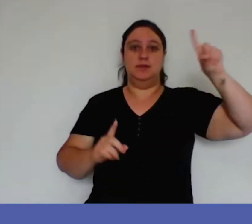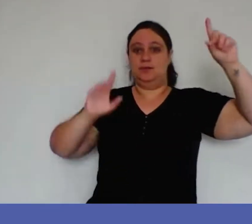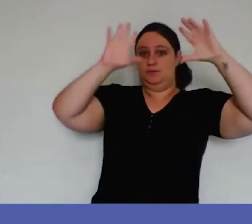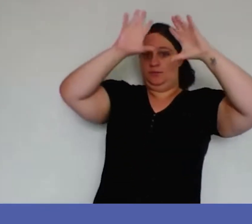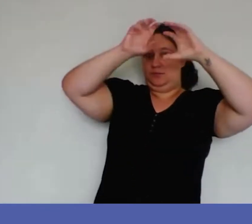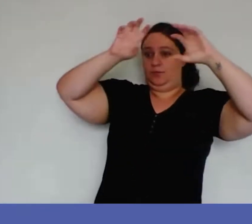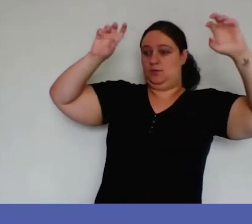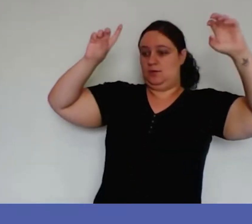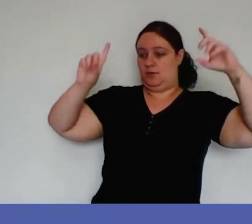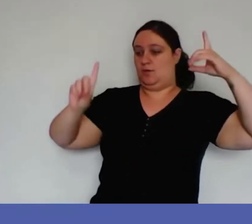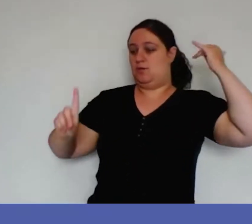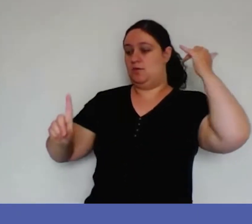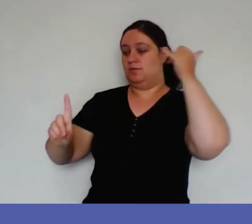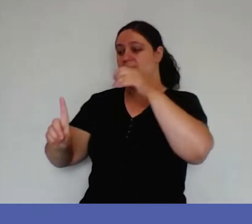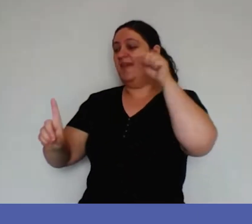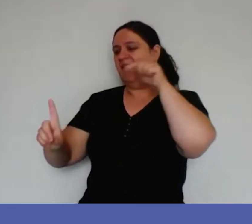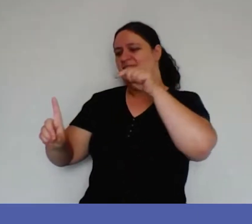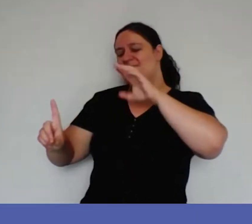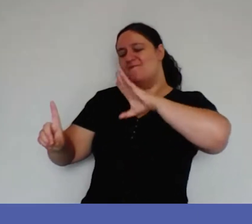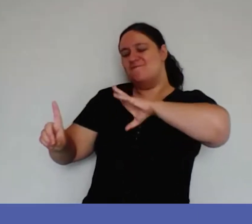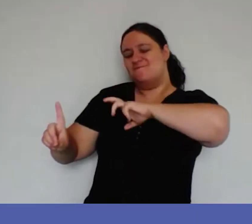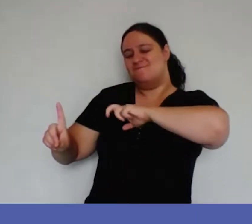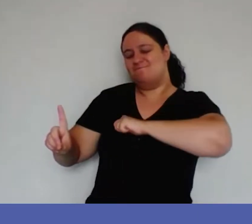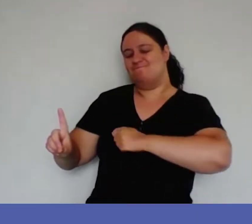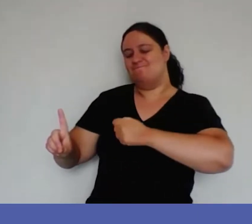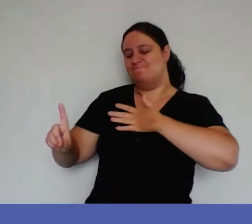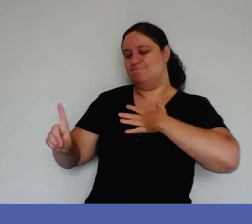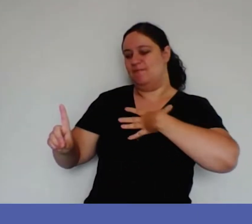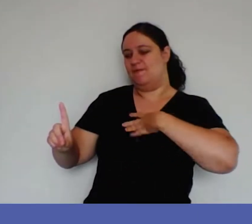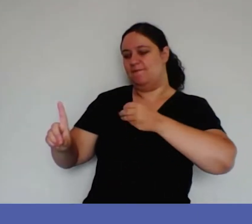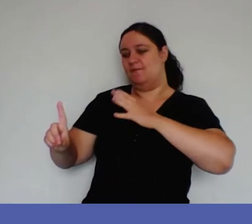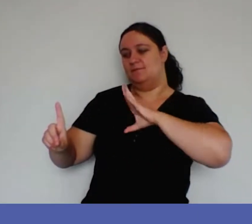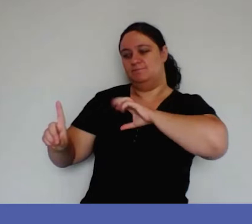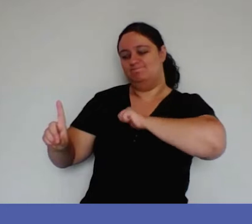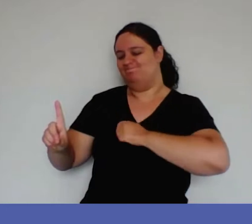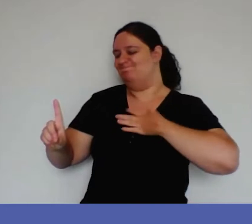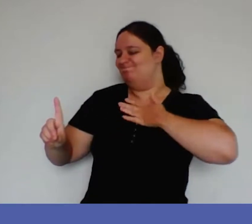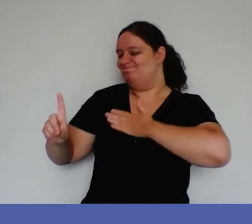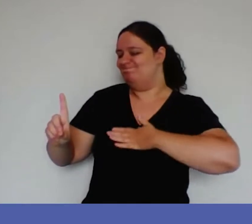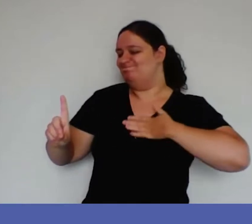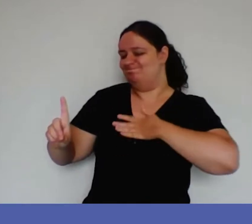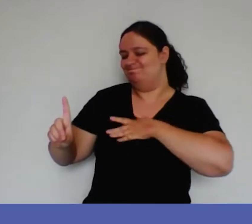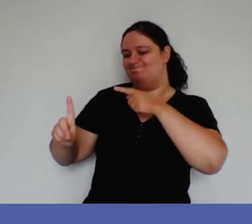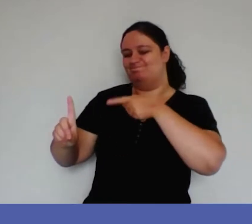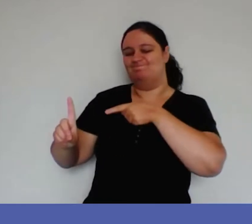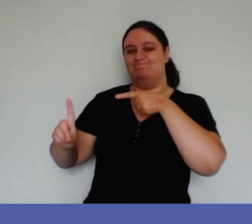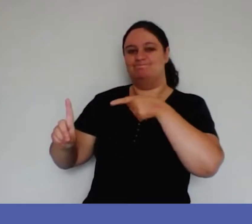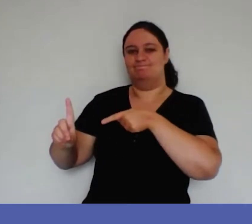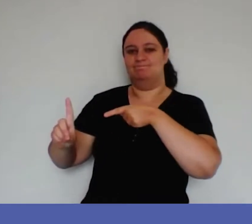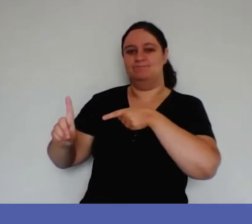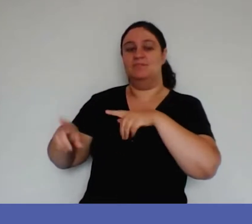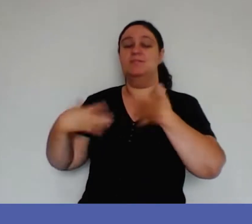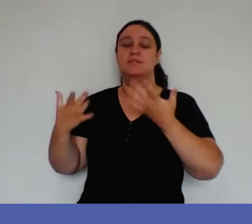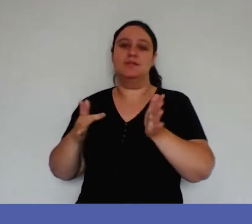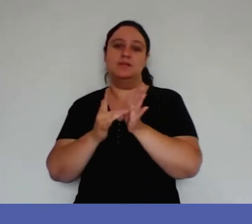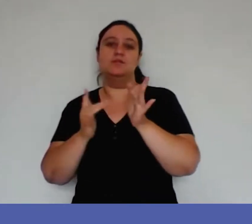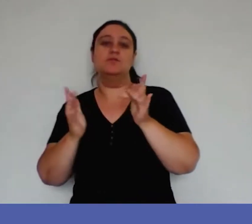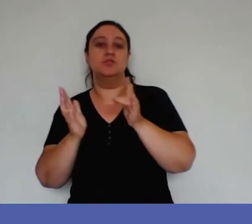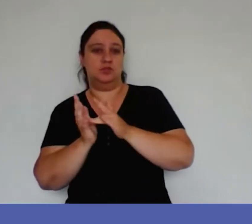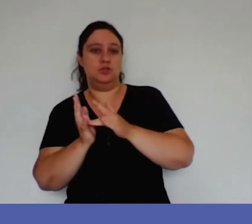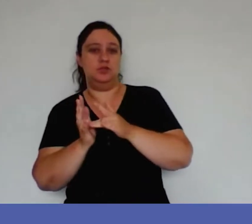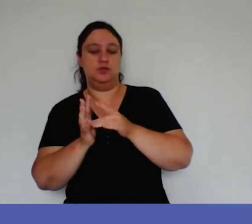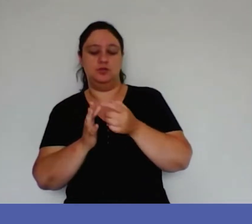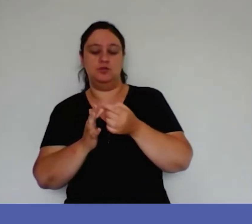filho amado, em quem me comprazo. Aí Jesus passou então, depois de ter sido